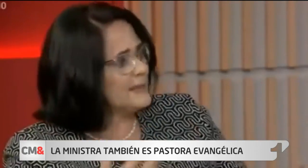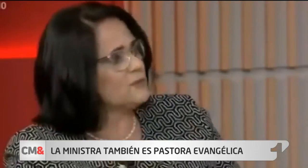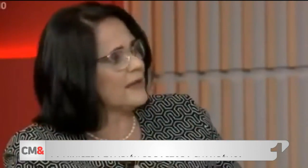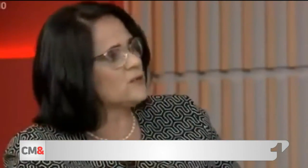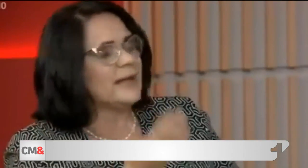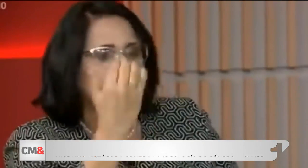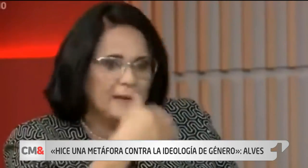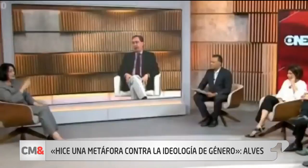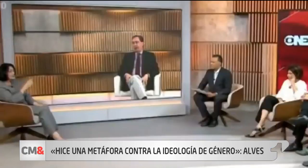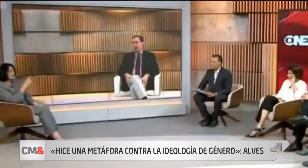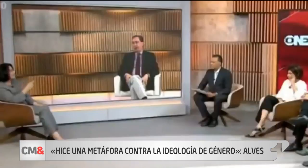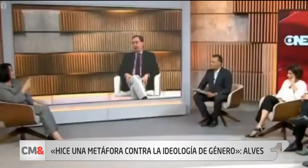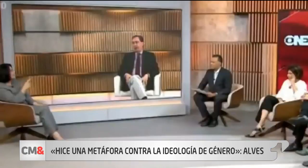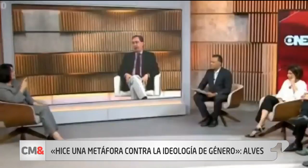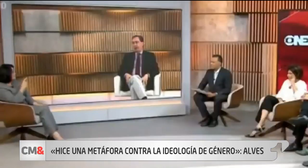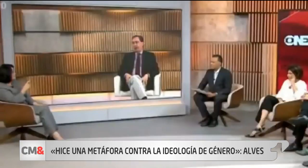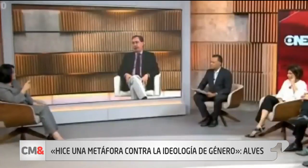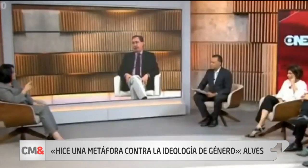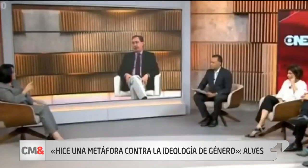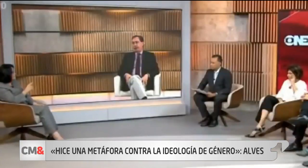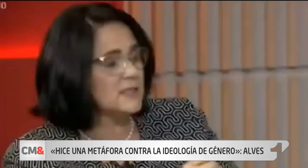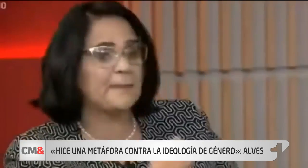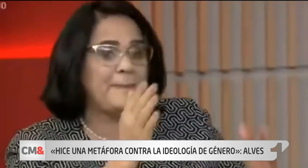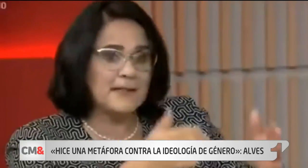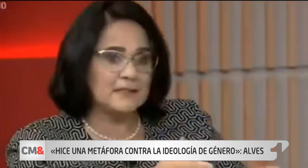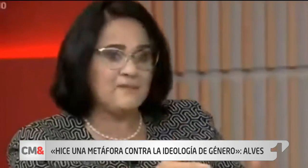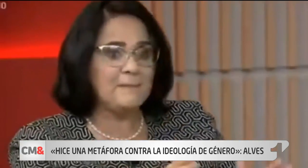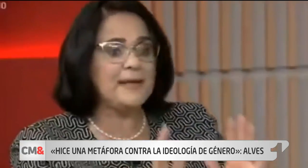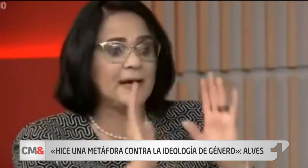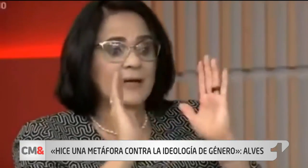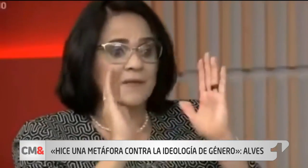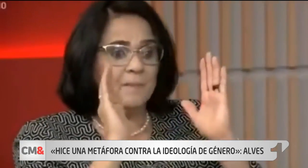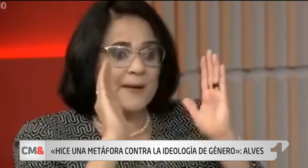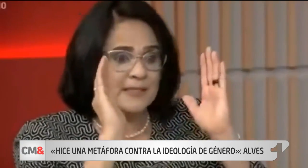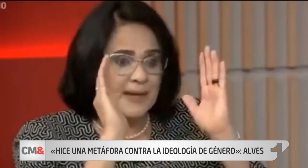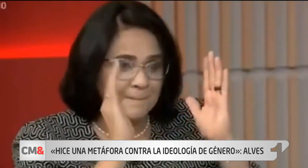entrevista que no se arrepiente de sus palabras y que se trataba de una metáfora contra la ideología de género.